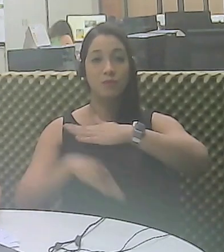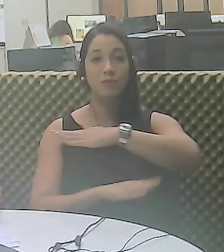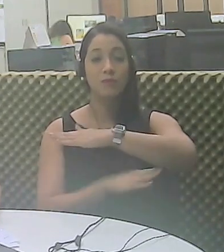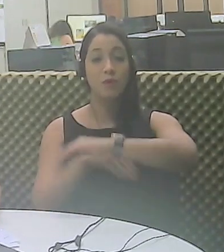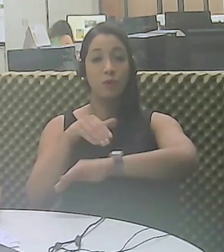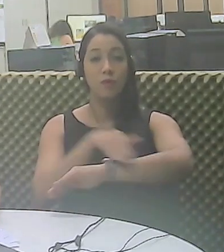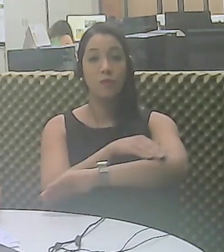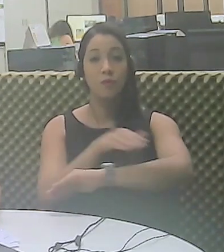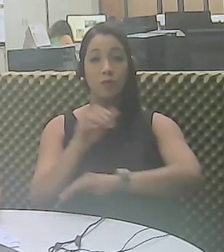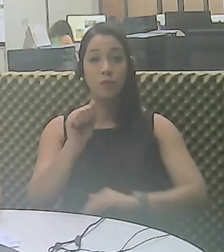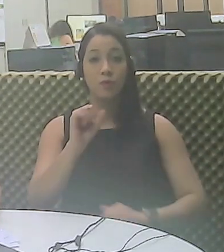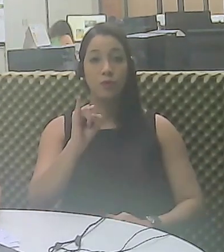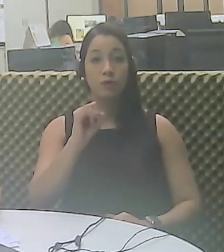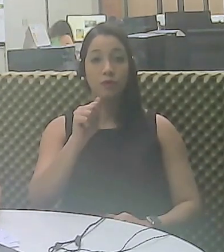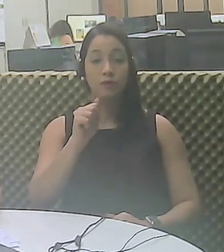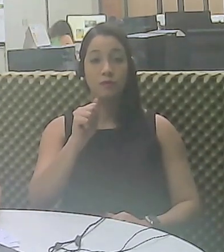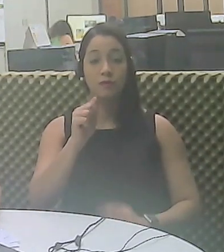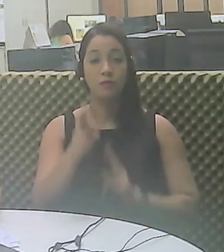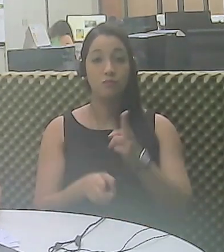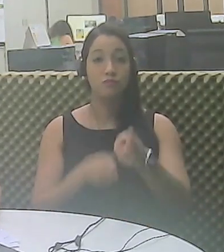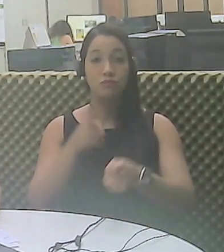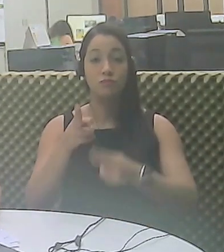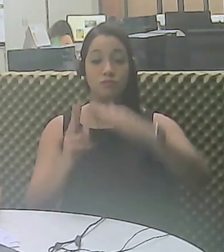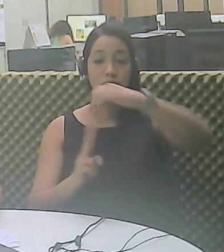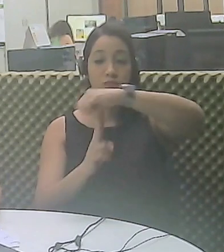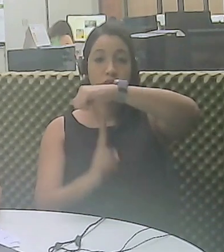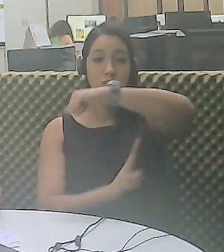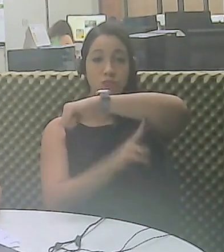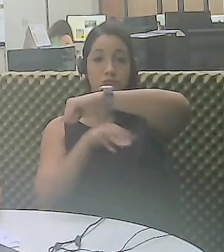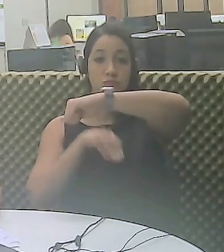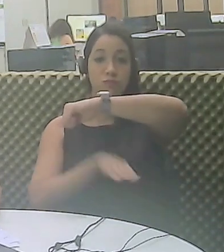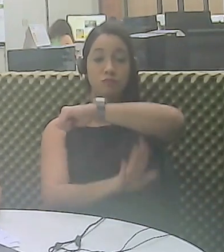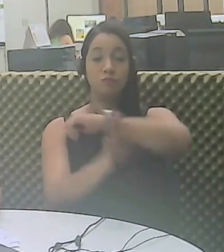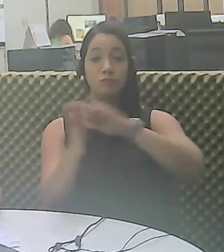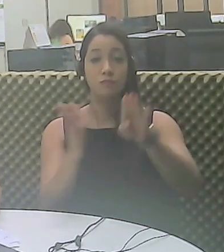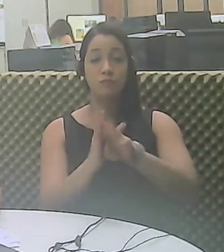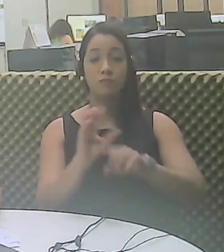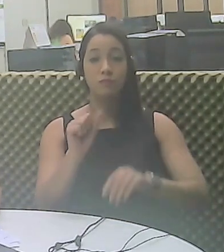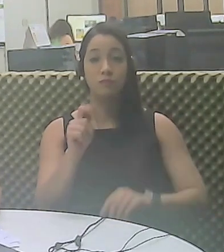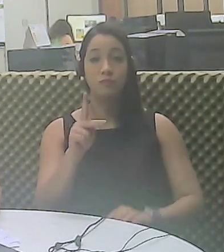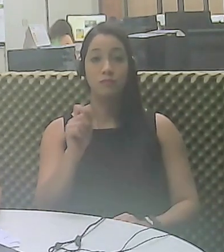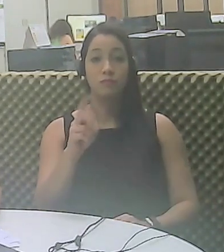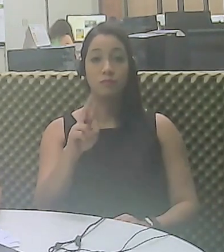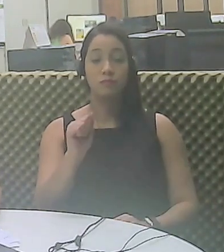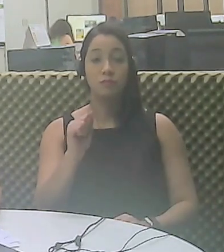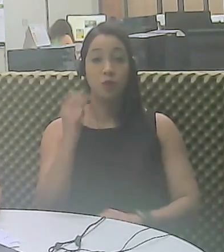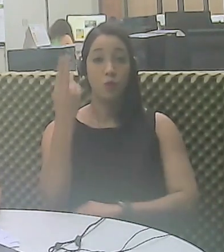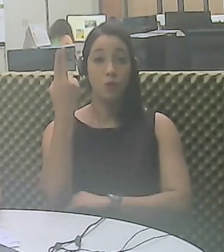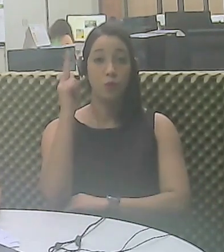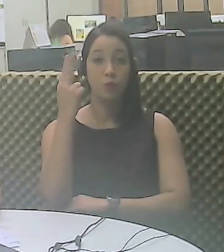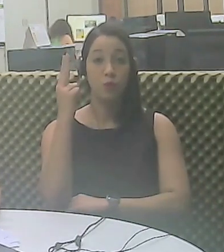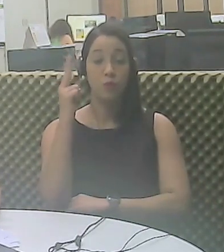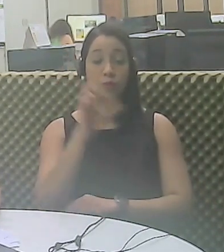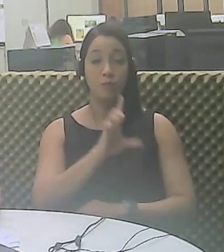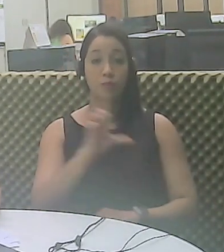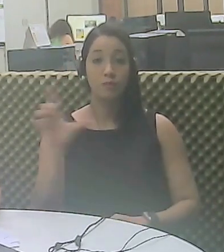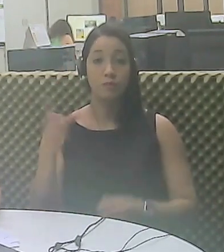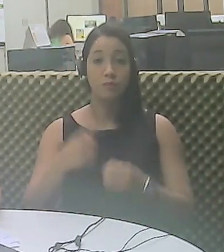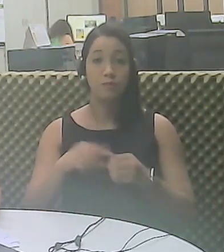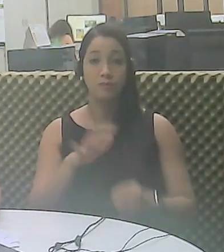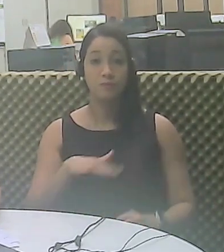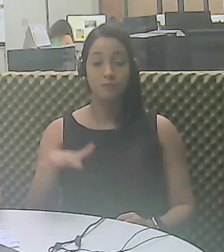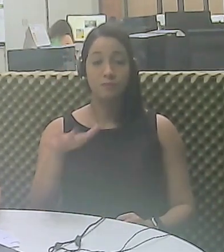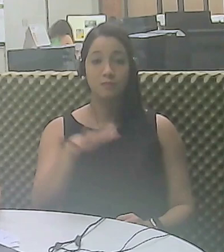Aia, sob a linha férrea, que fará ligação até a Avenida Sacadura Cabral, no bairro Alto Moarama, na zona leste da